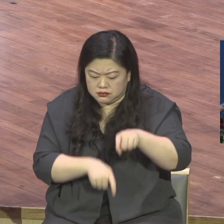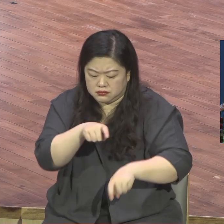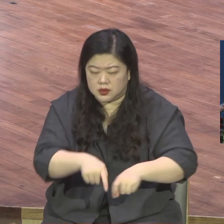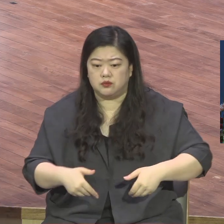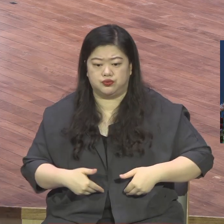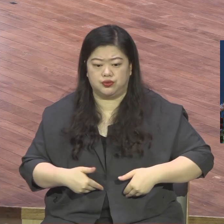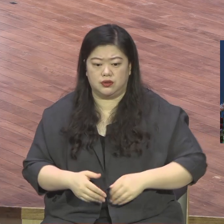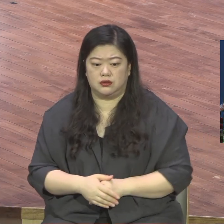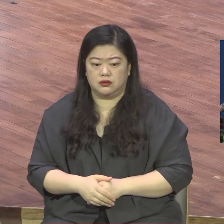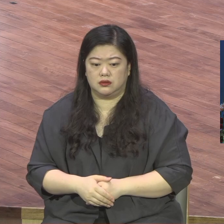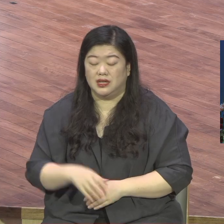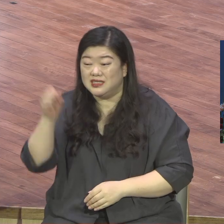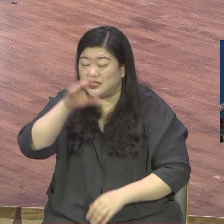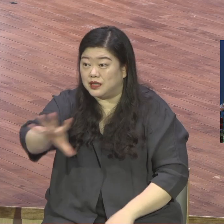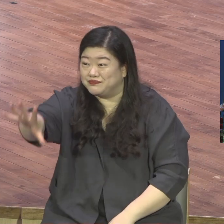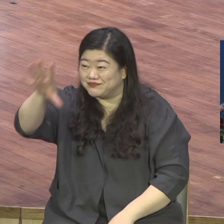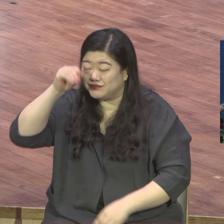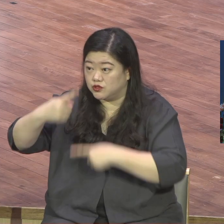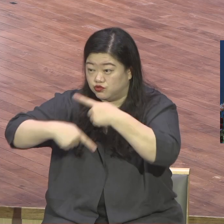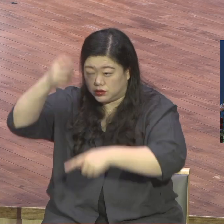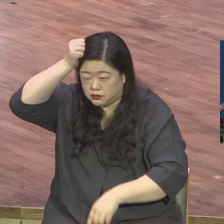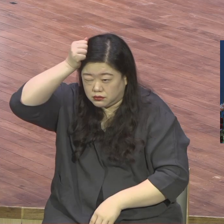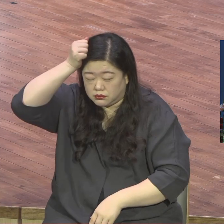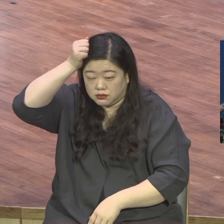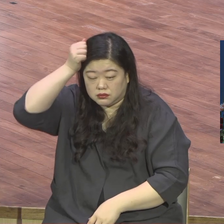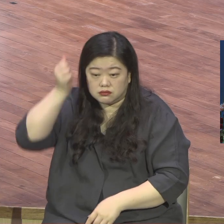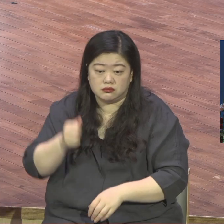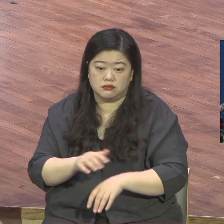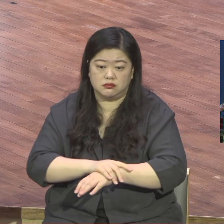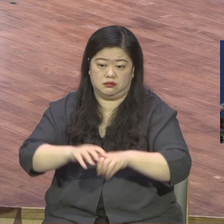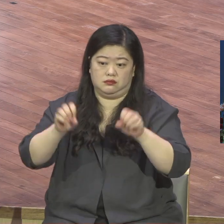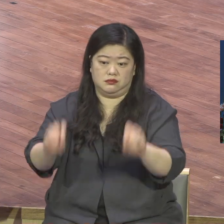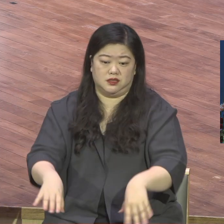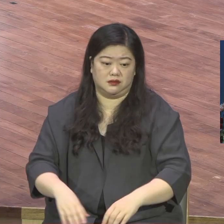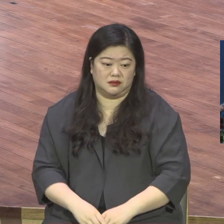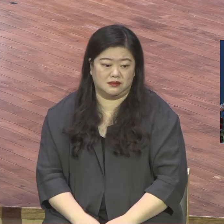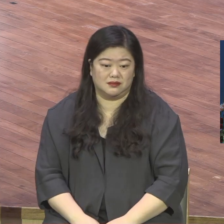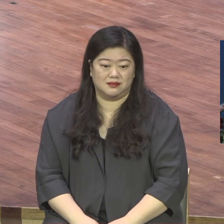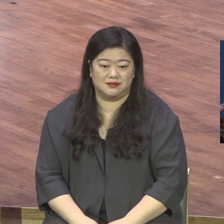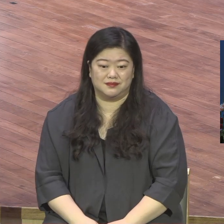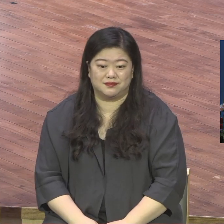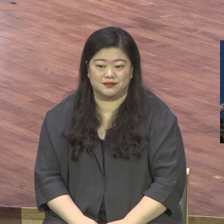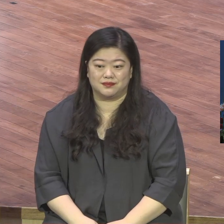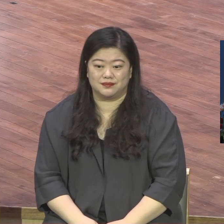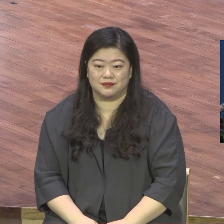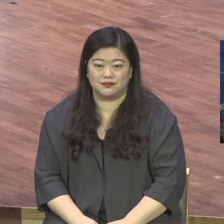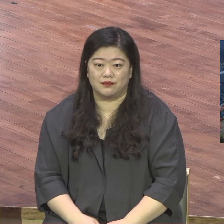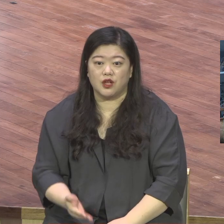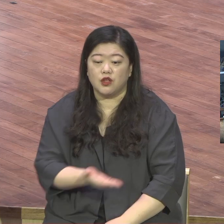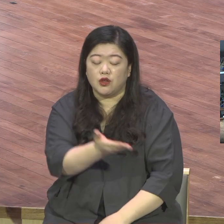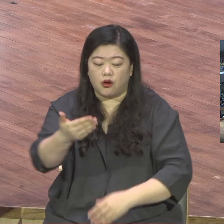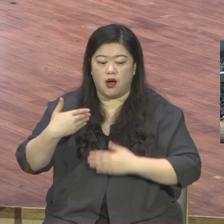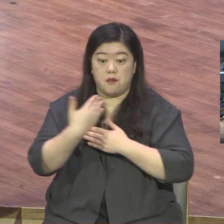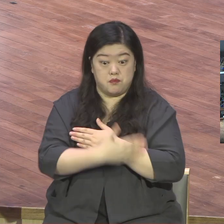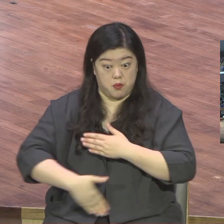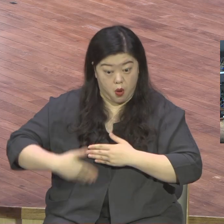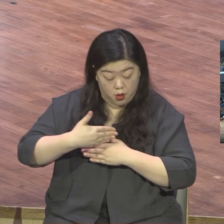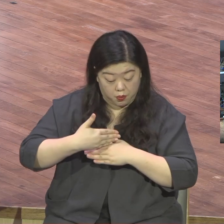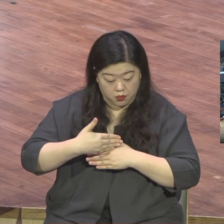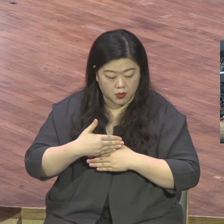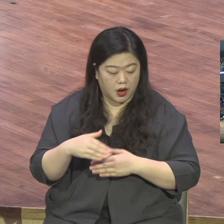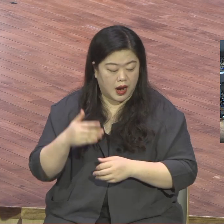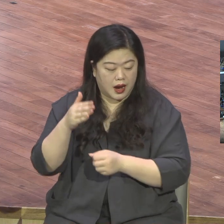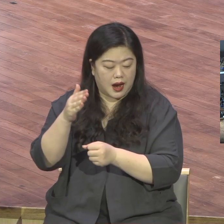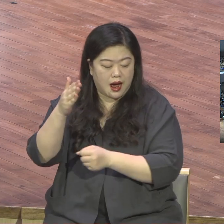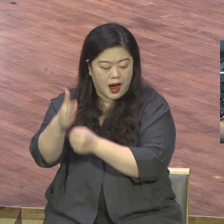이 대전제입니다. 대전제, 예배 성공해라. 너의 몸을 하나님이 기뻐하시는